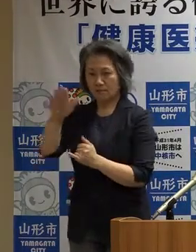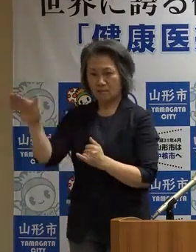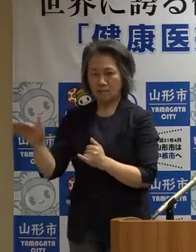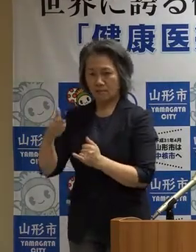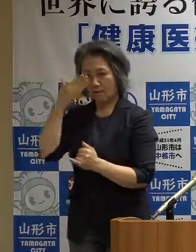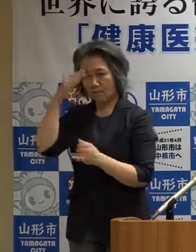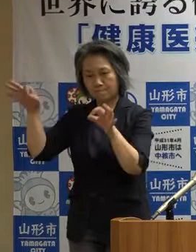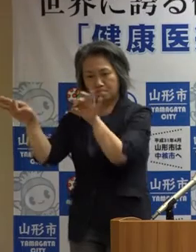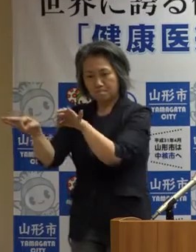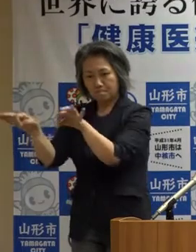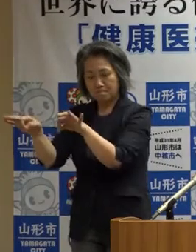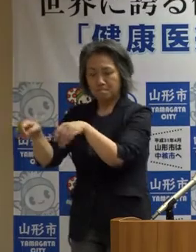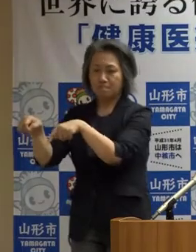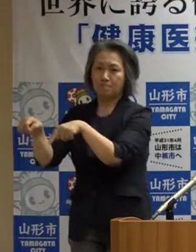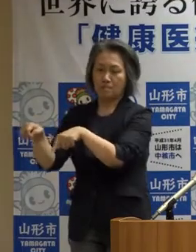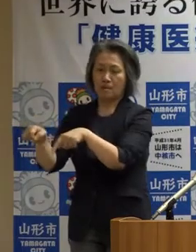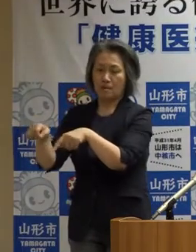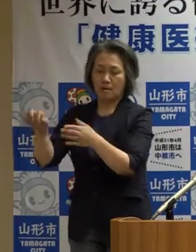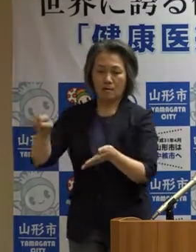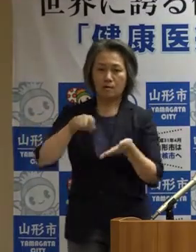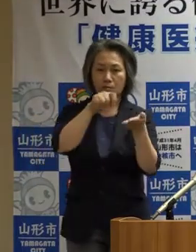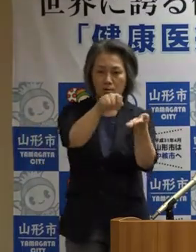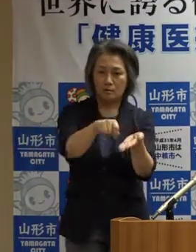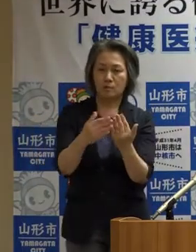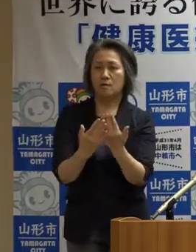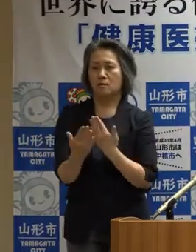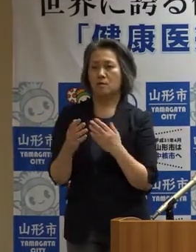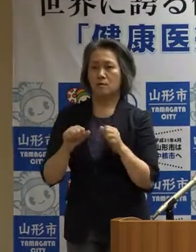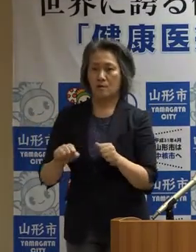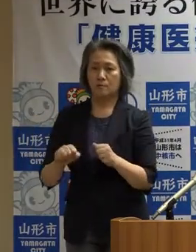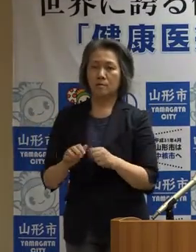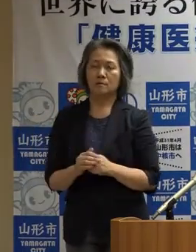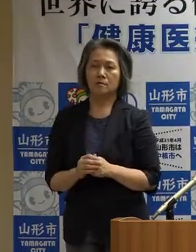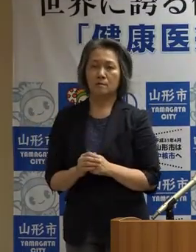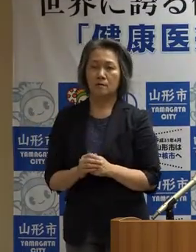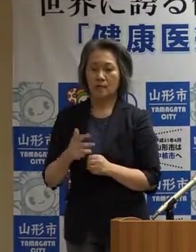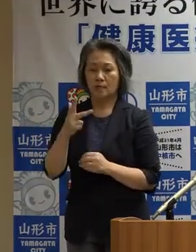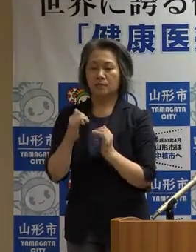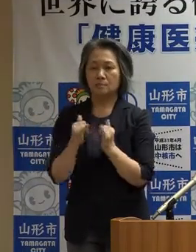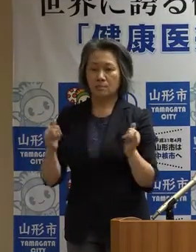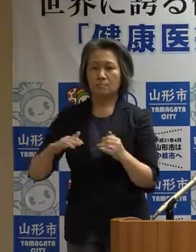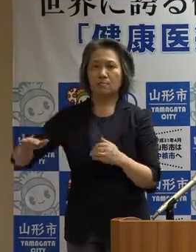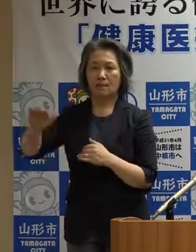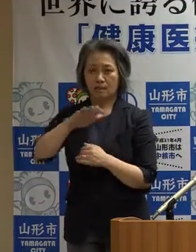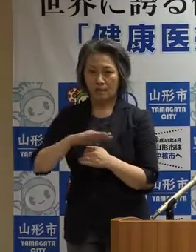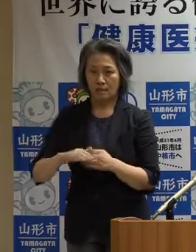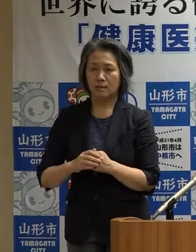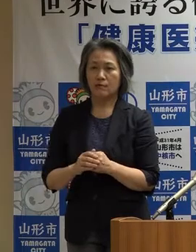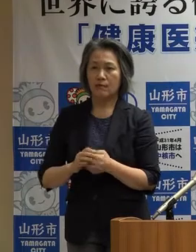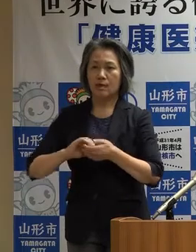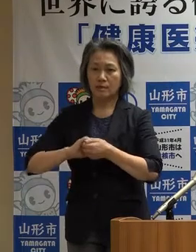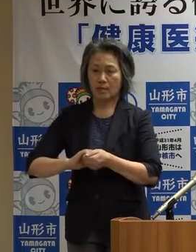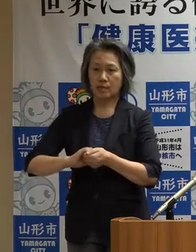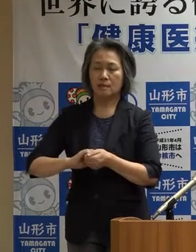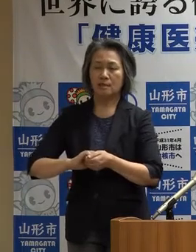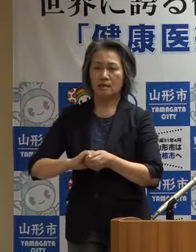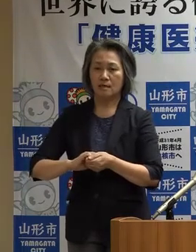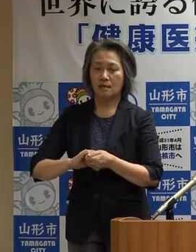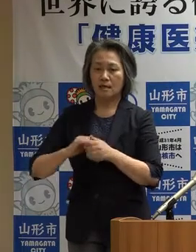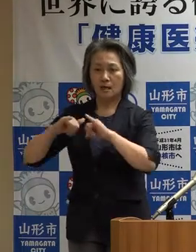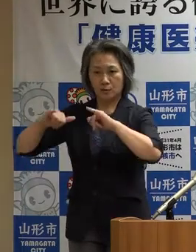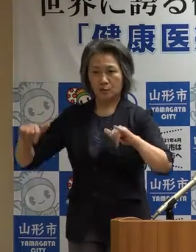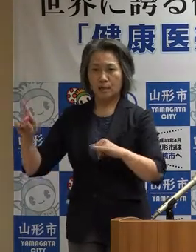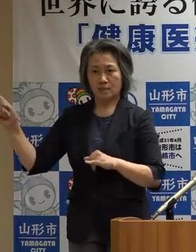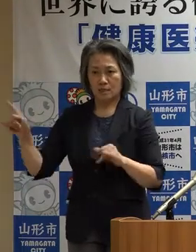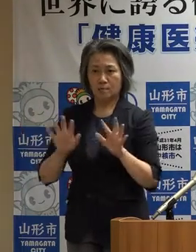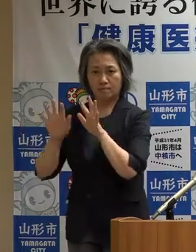した応援募金の贈呈式を行います。市民の皆様におかれましては、ぜひこの機会にスタジアムまで